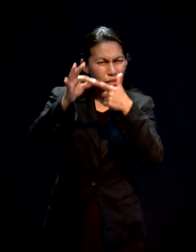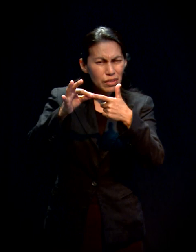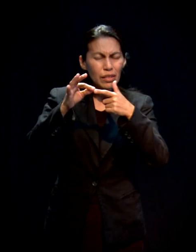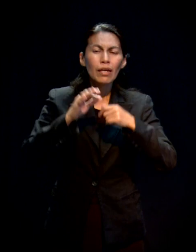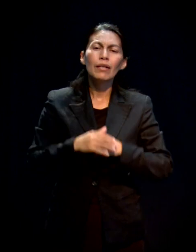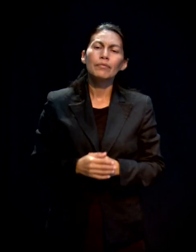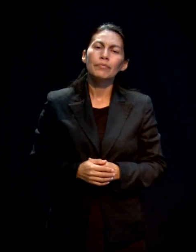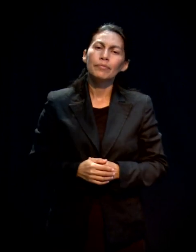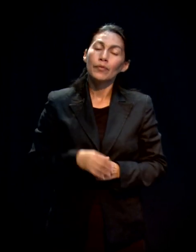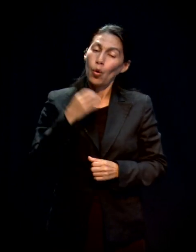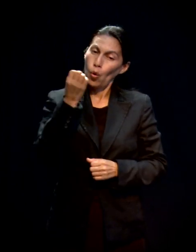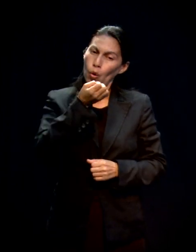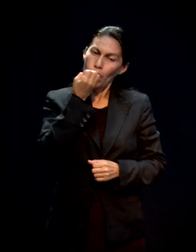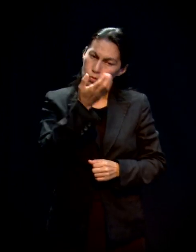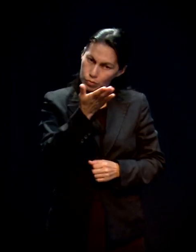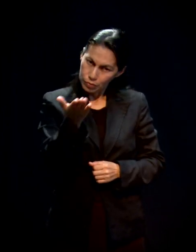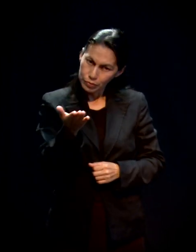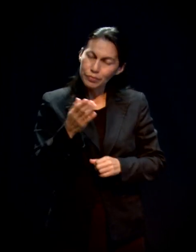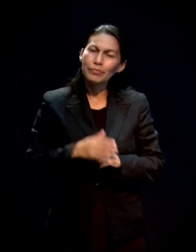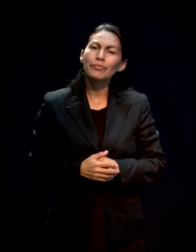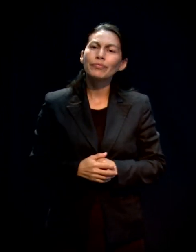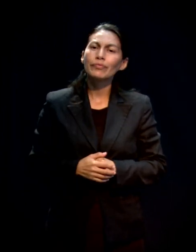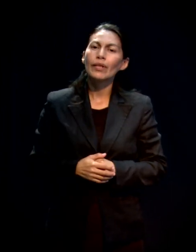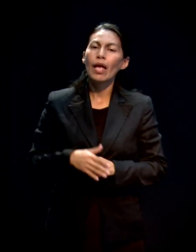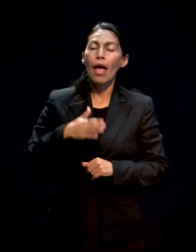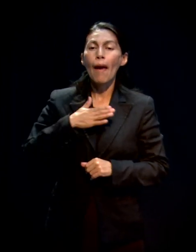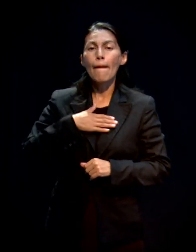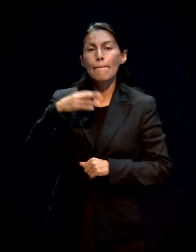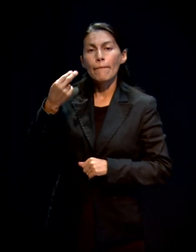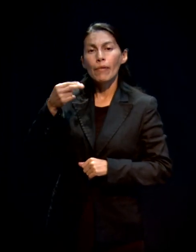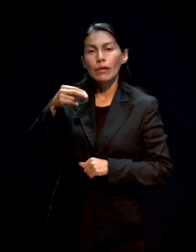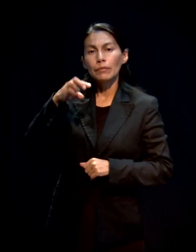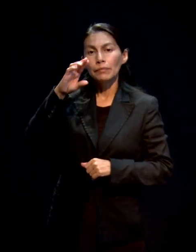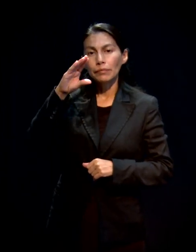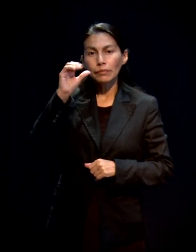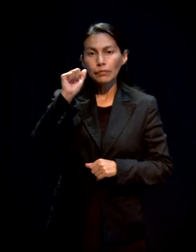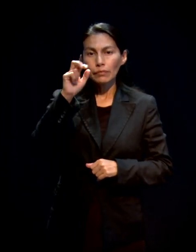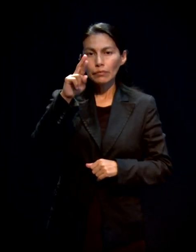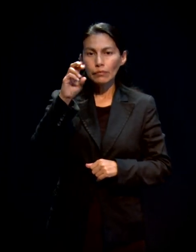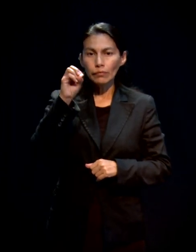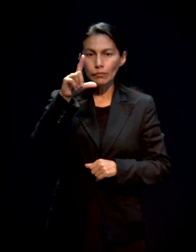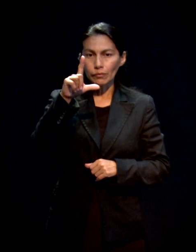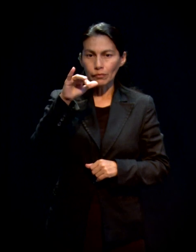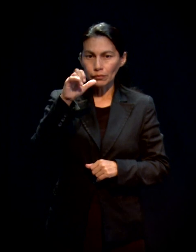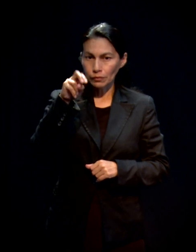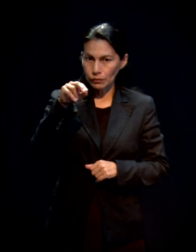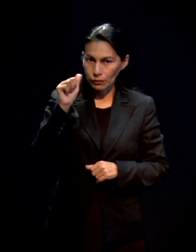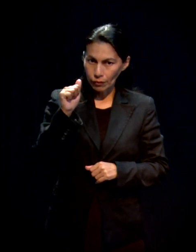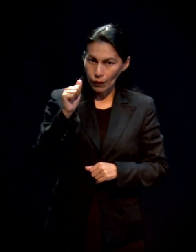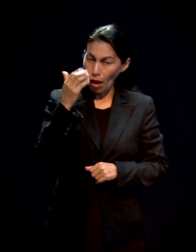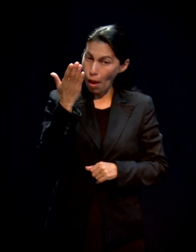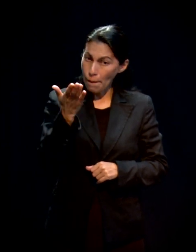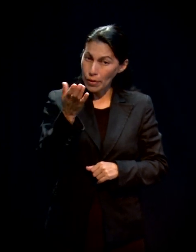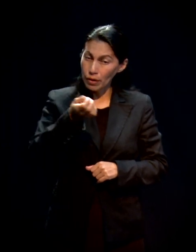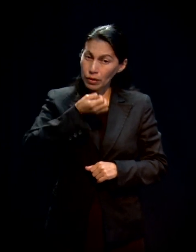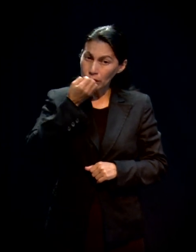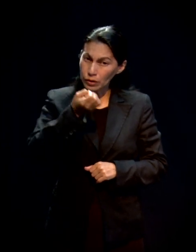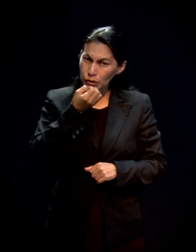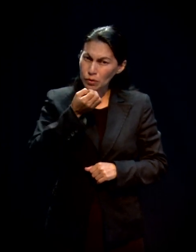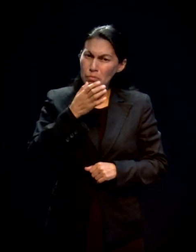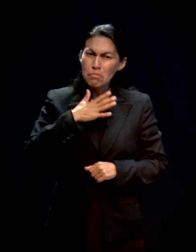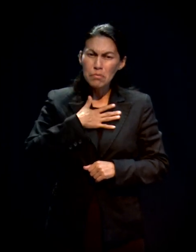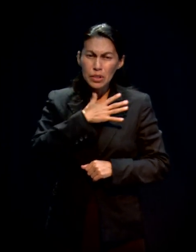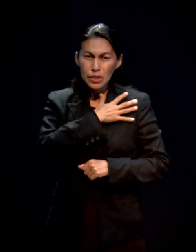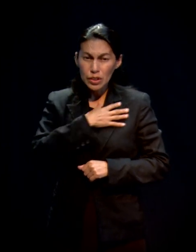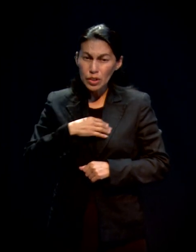orando por ti mi nombre es carolina y de oración por las decisiones de mis hijos